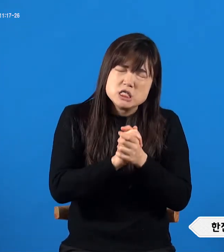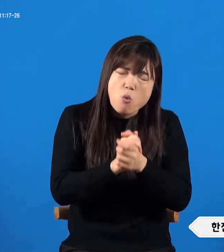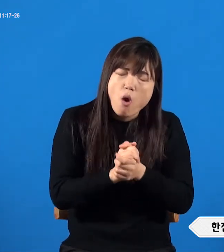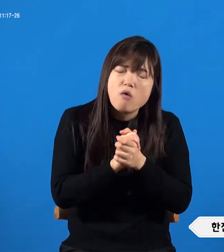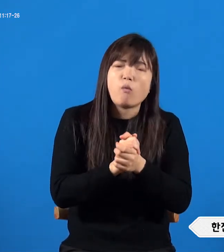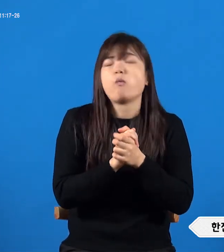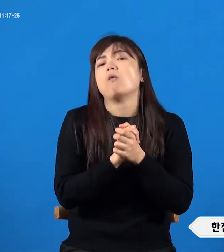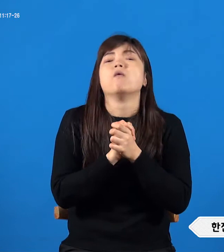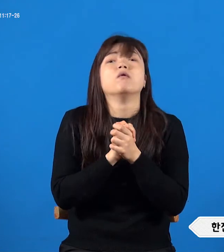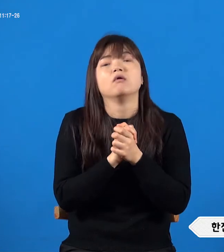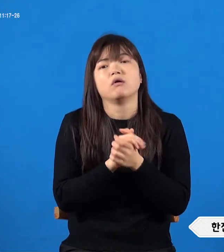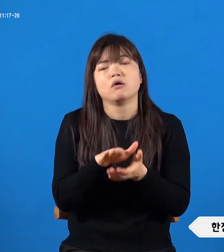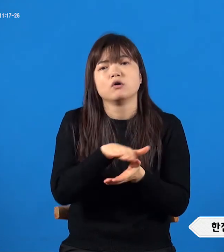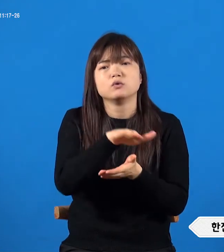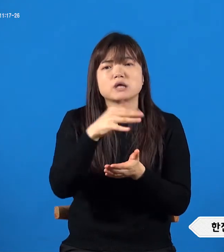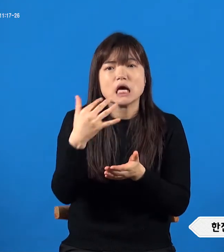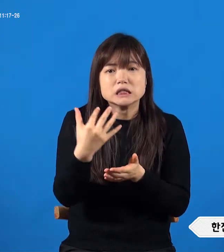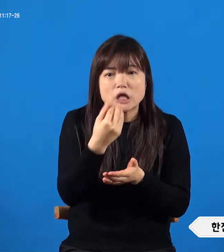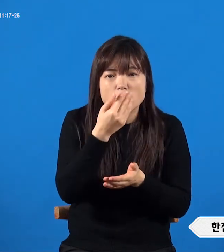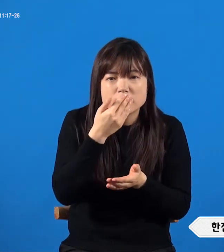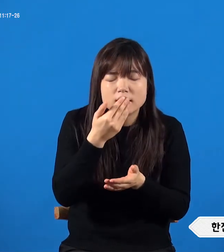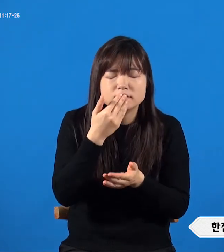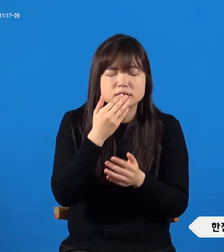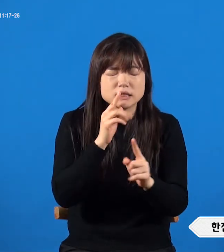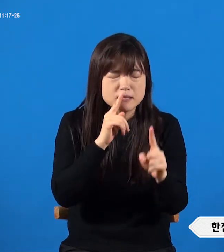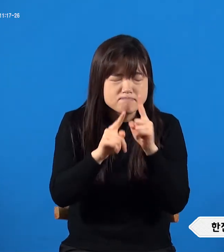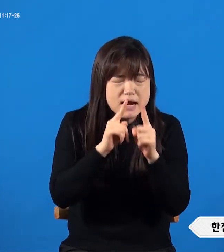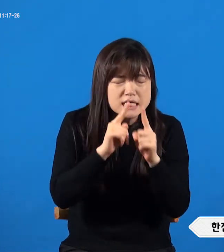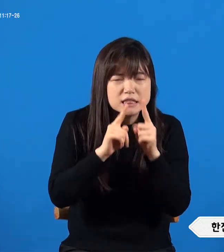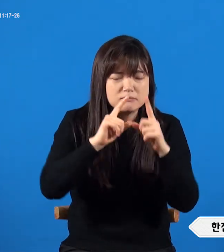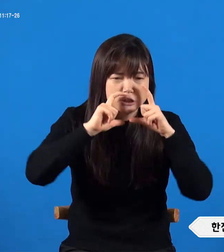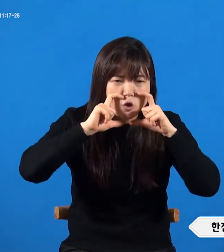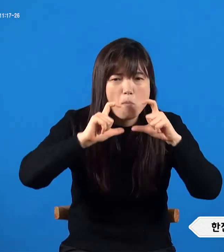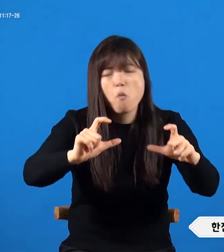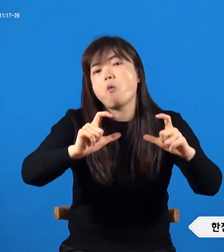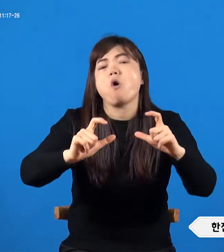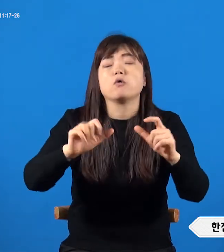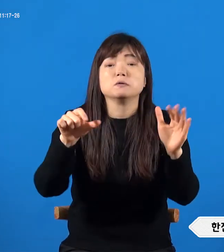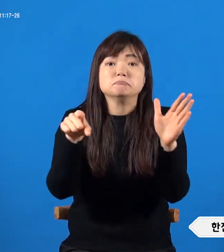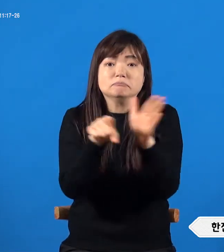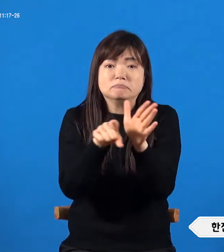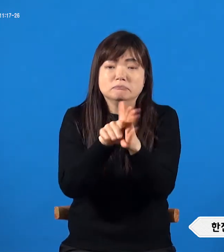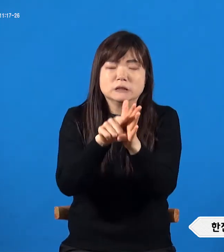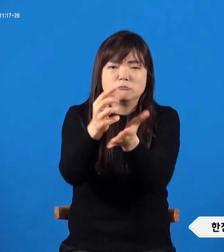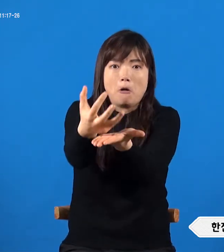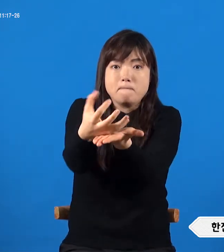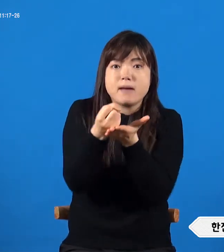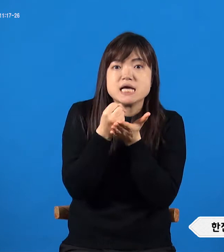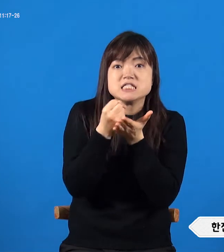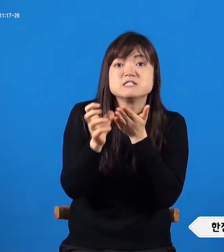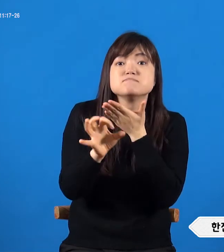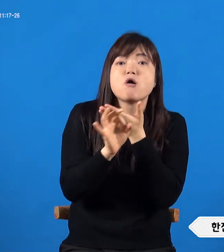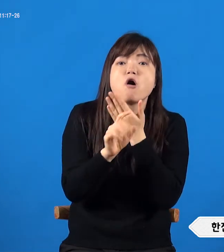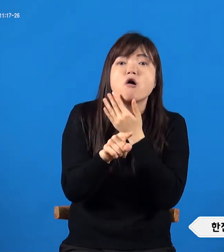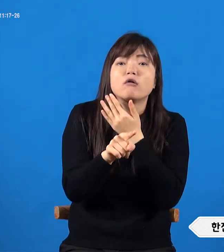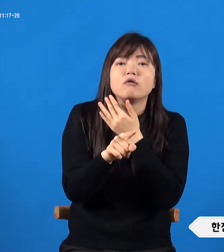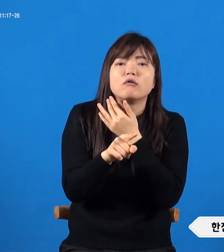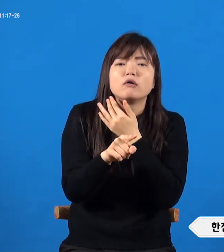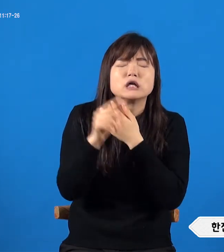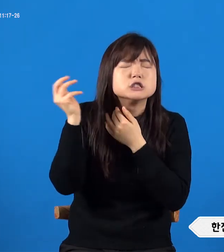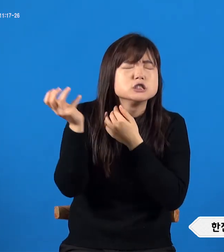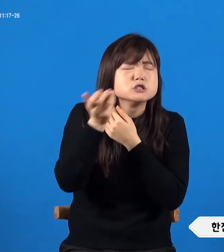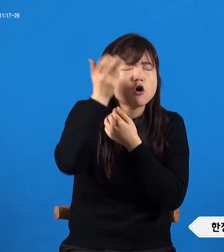기도하고 그 다음에 이 성찬의 제정 말씀을 선포하고 그리고 믿음으로 그걸 받으면 그